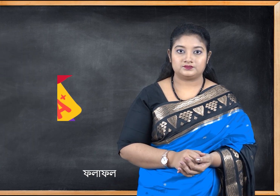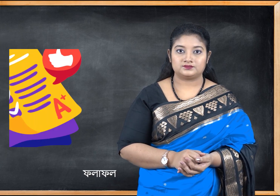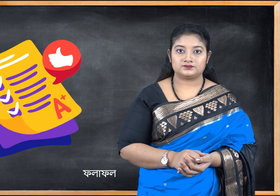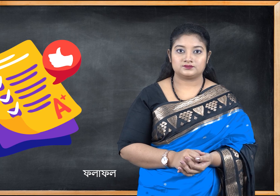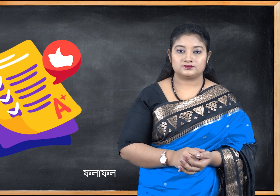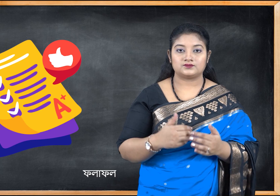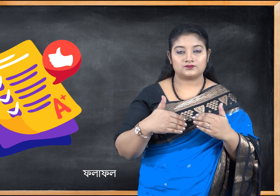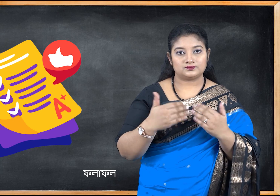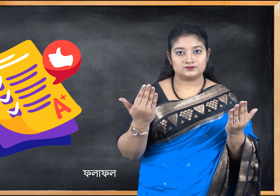ফলাফল।